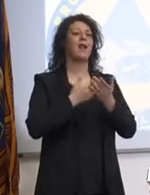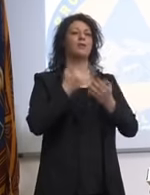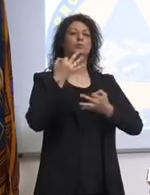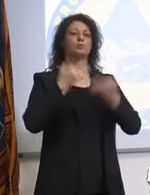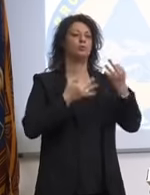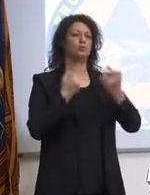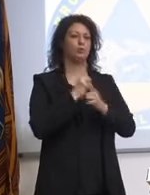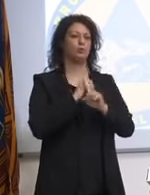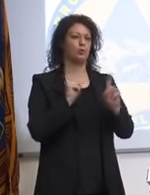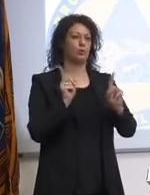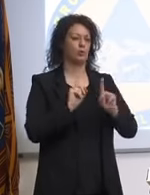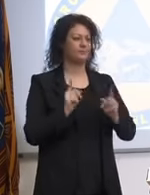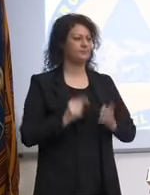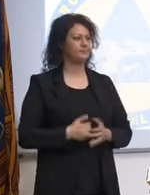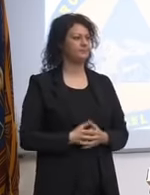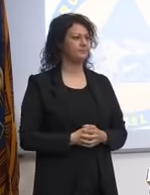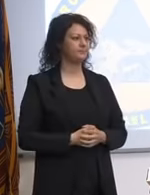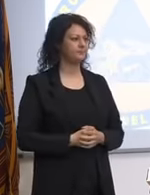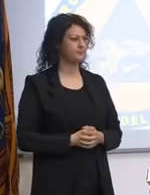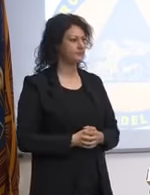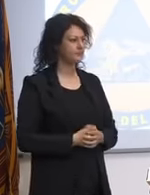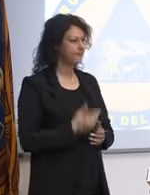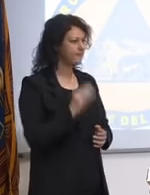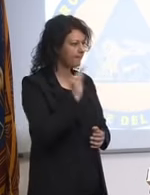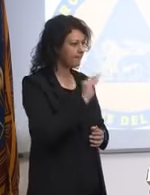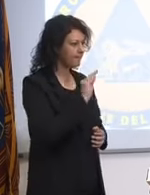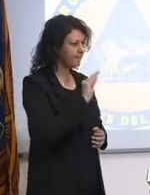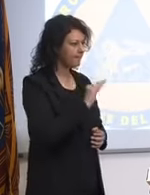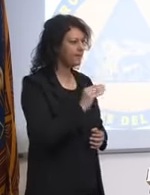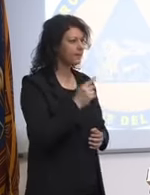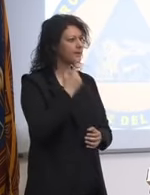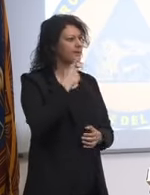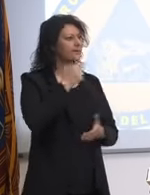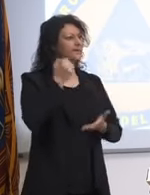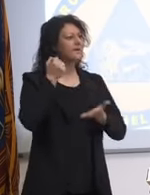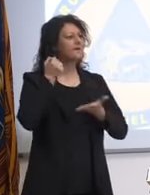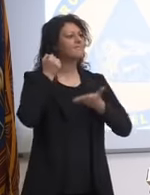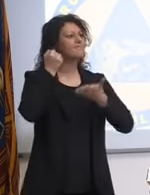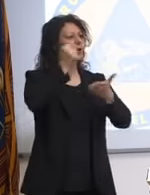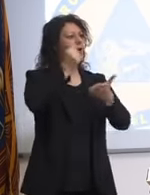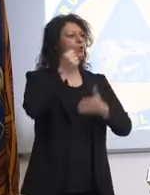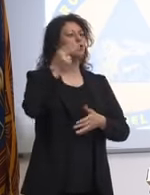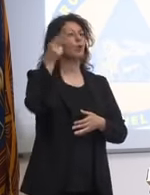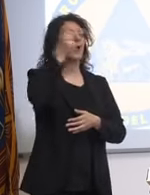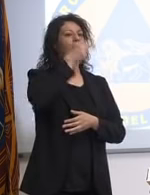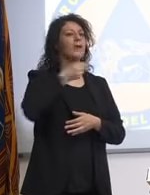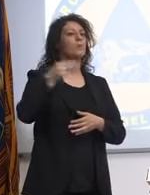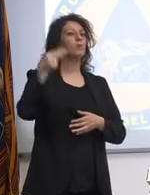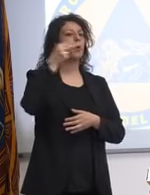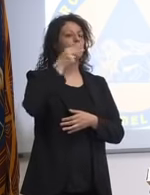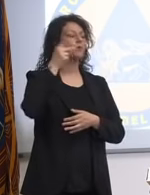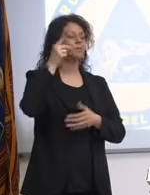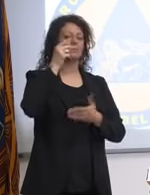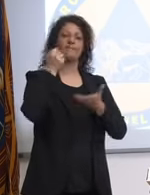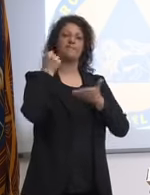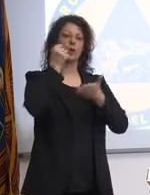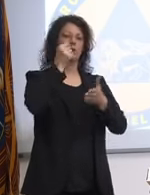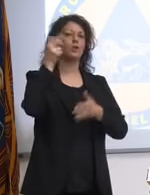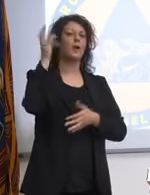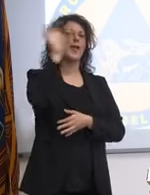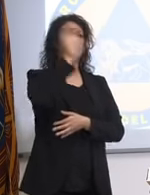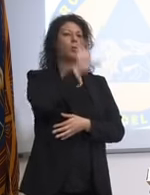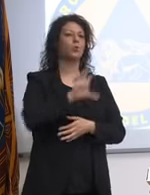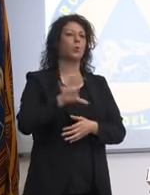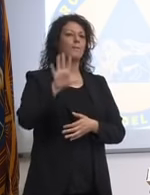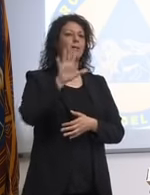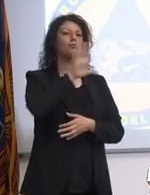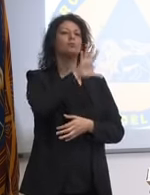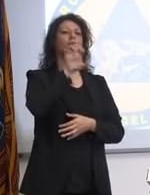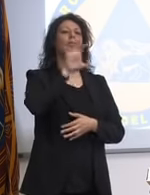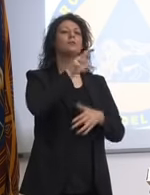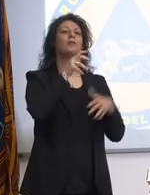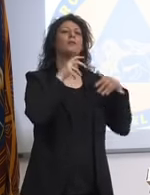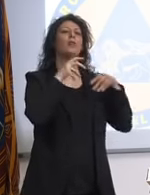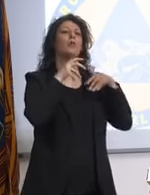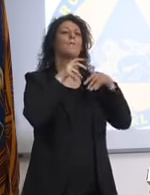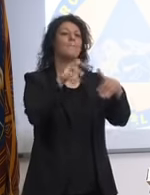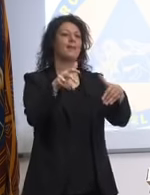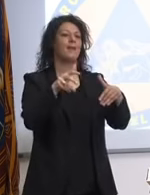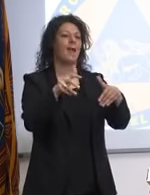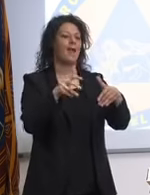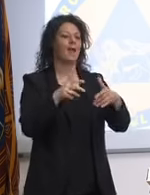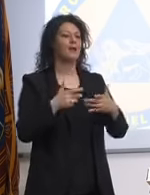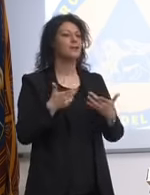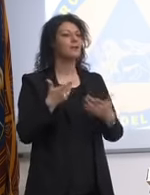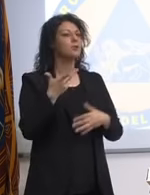Grazie. Due questioni veloci ma complesse. Il fondo europeo da 500 miliardi di cui si è parlato ieri, ci sono delle richieste